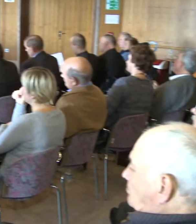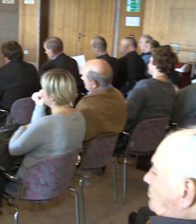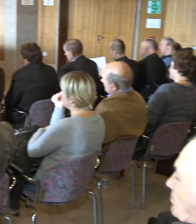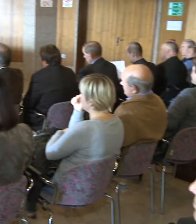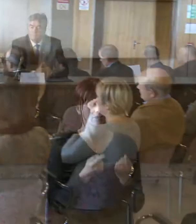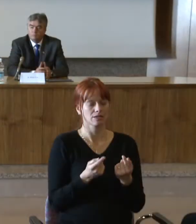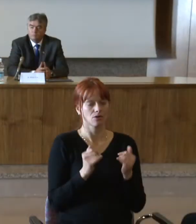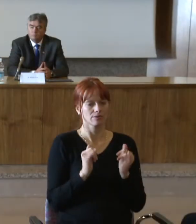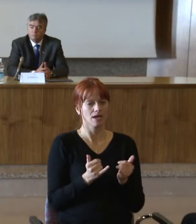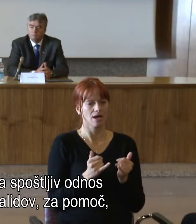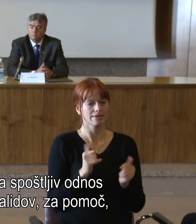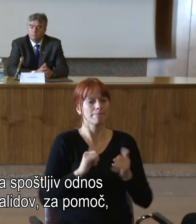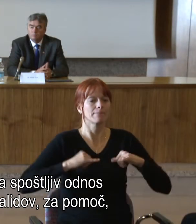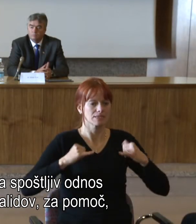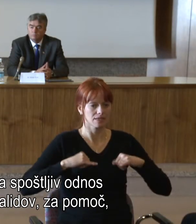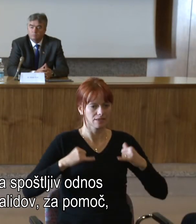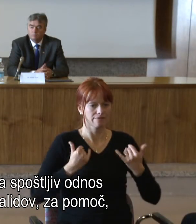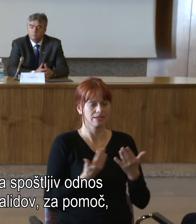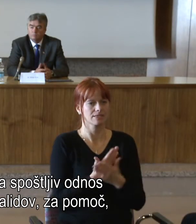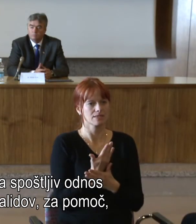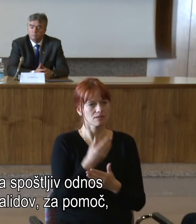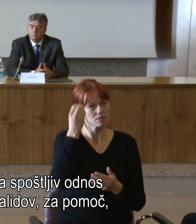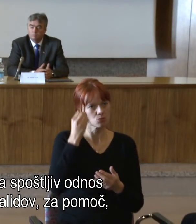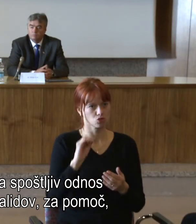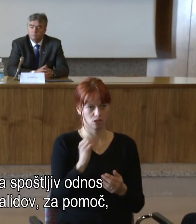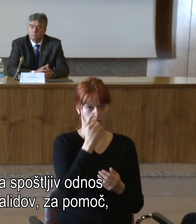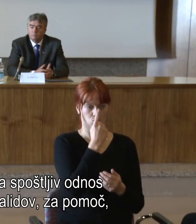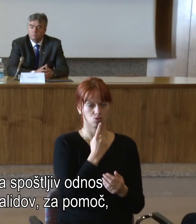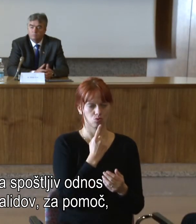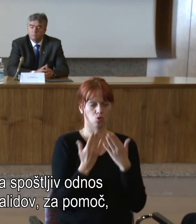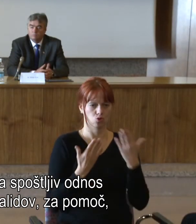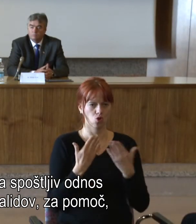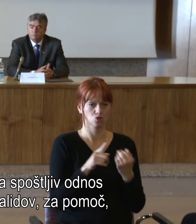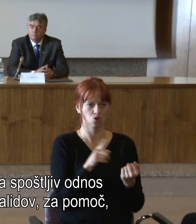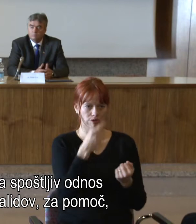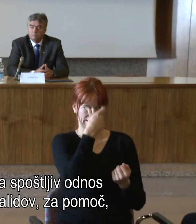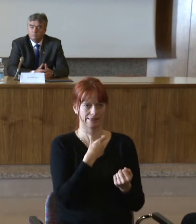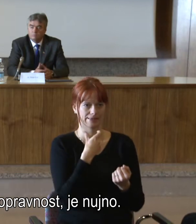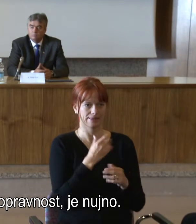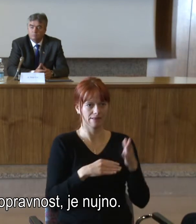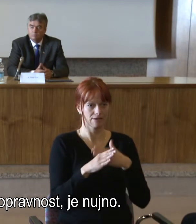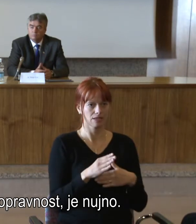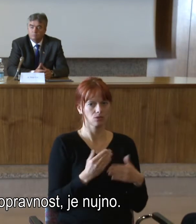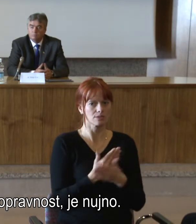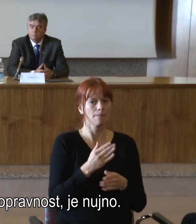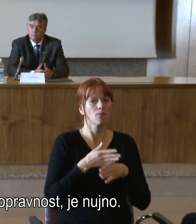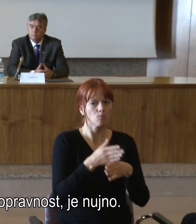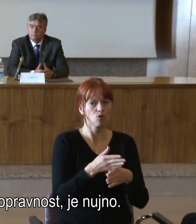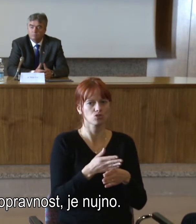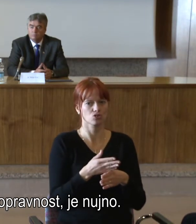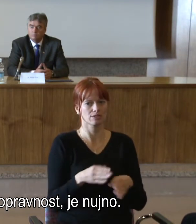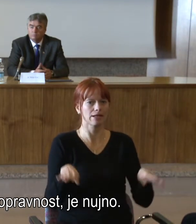nadaljeval bi tam, kjer sem prizadevanje za spoštljiv odnos do identitete invalidov, za pomoč, za dejansko